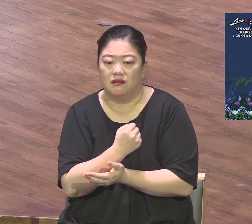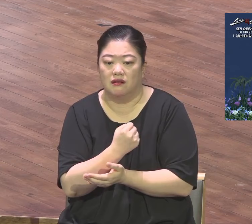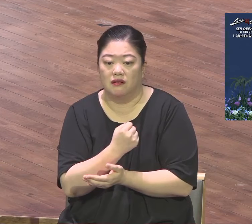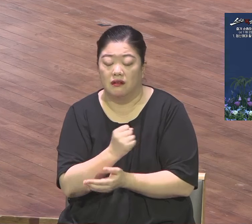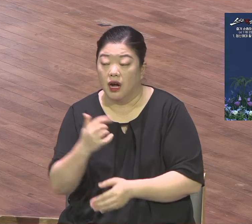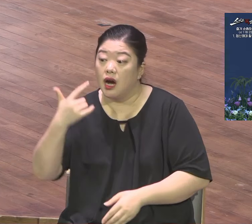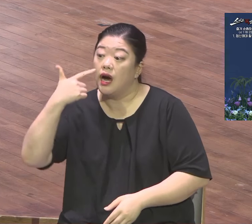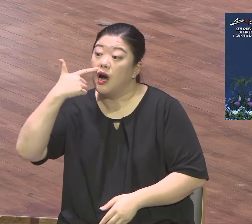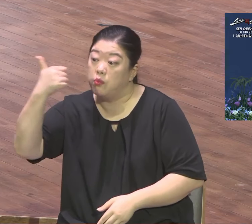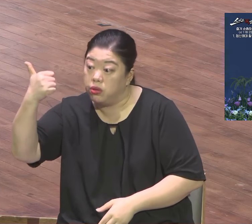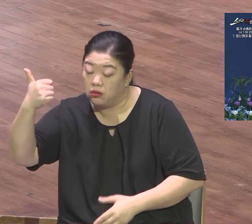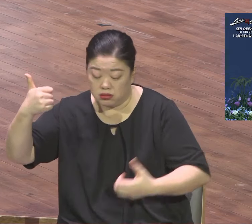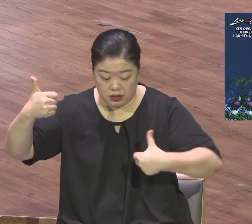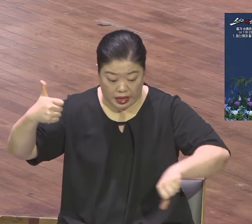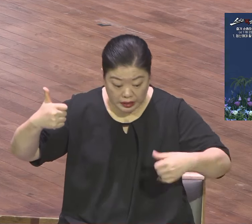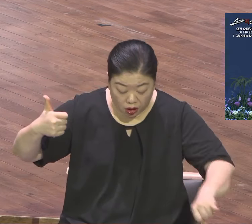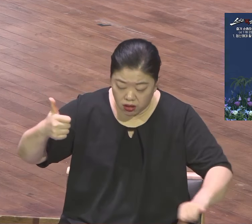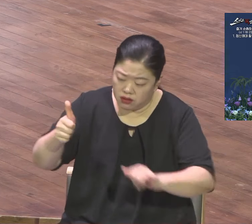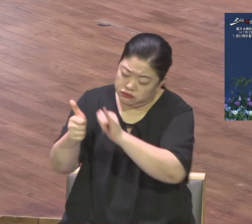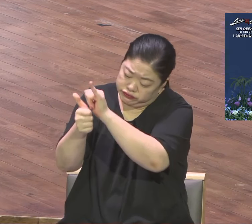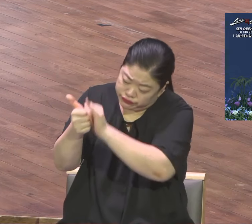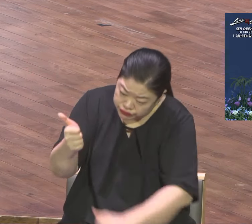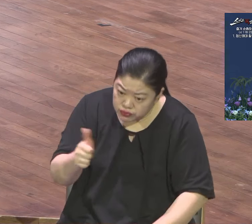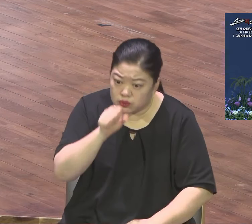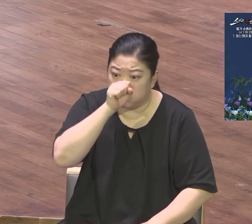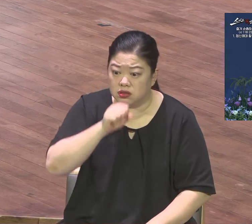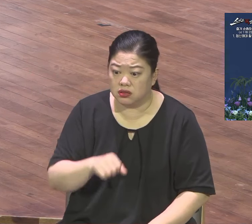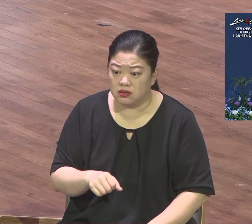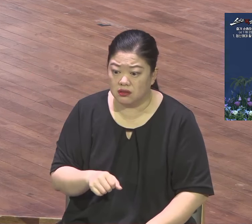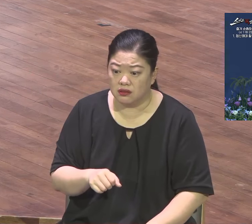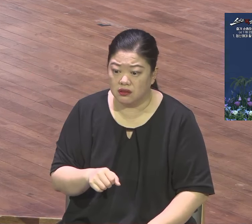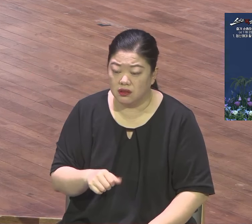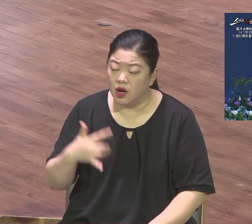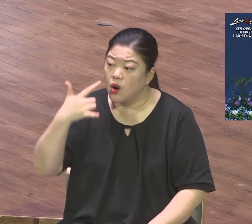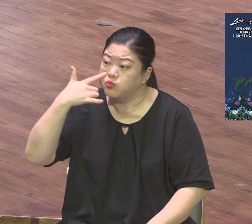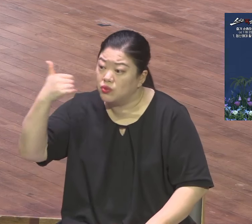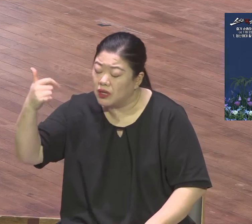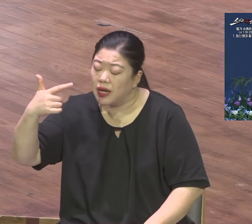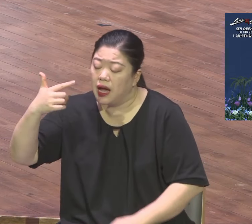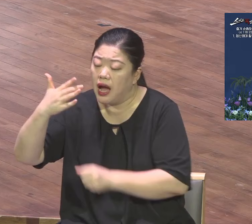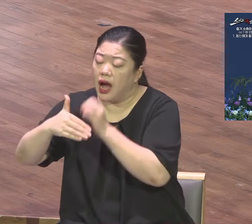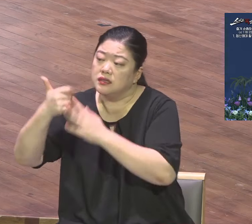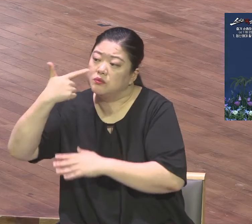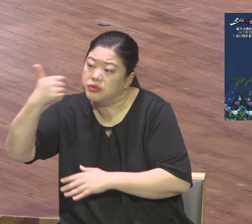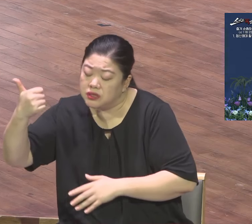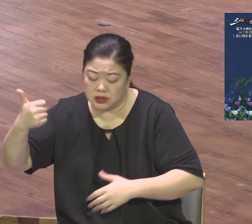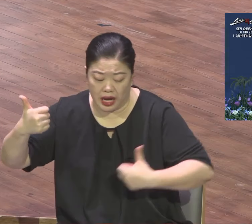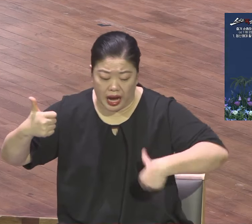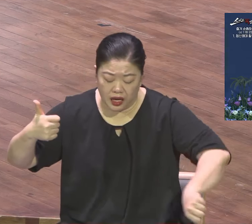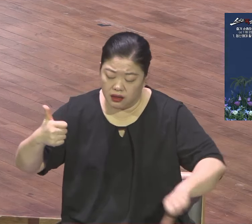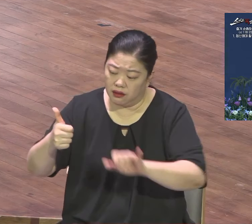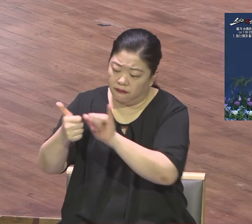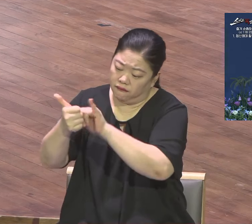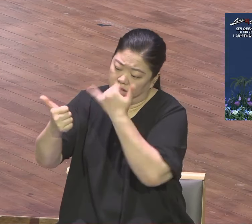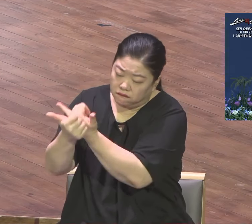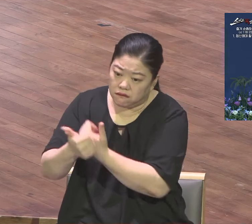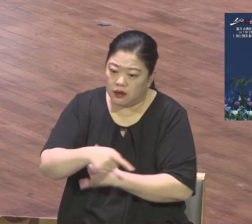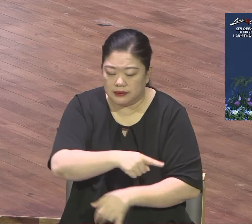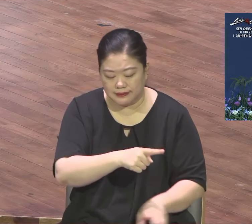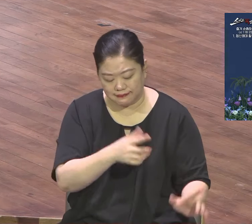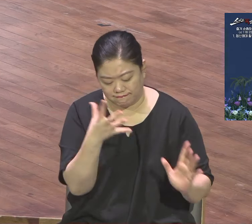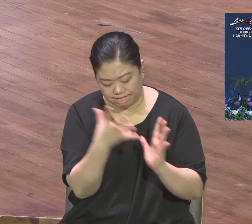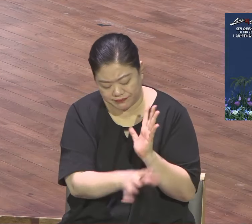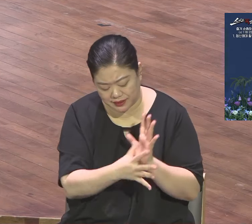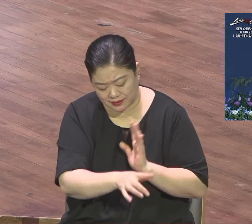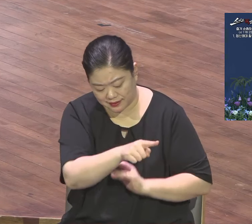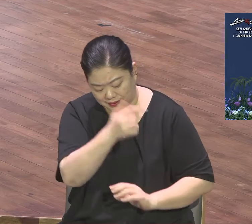하나님 말씀 안 들어. 하나님 말씀으로 살질 않아. 내 고집, 내 경험, 내 지식, 내 생각대로